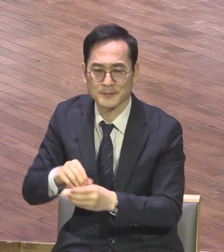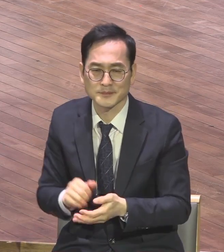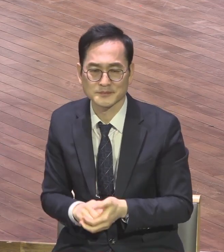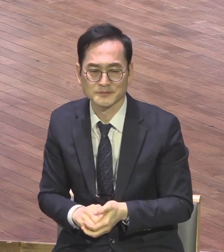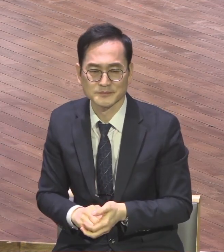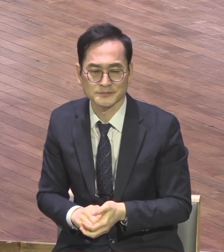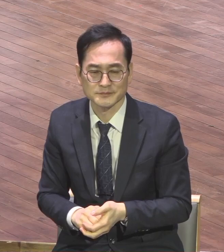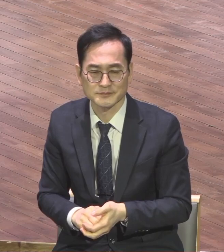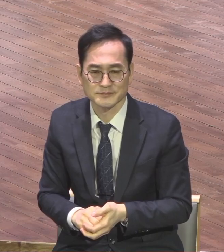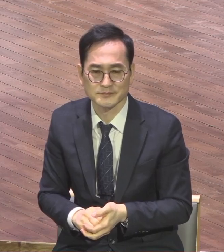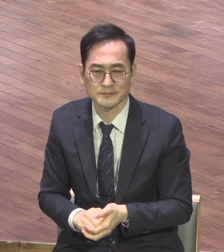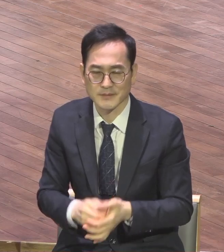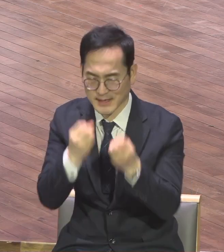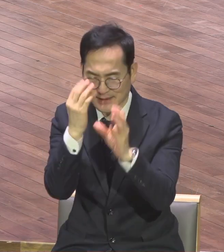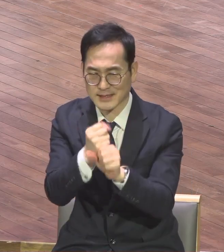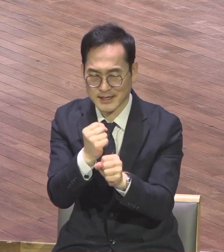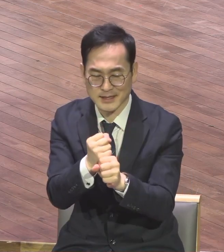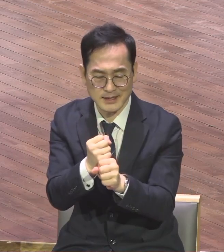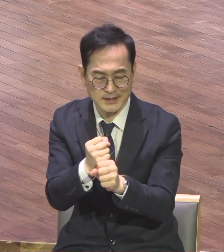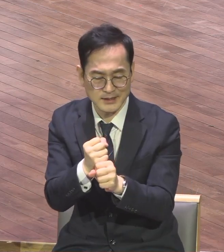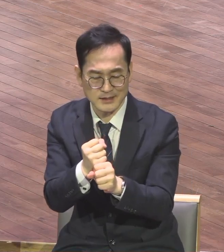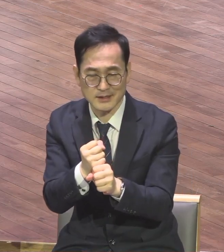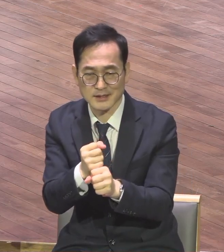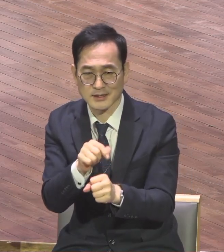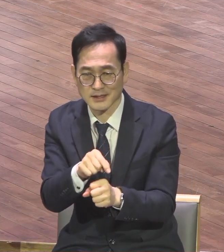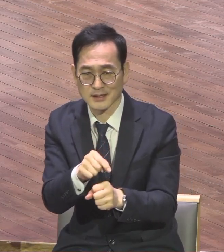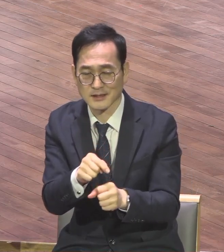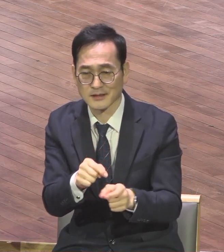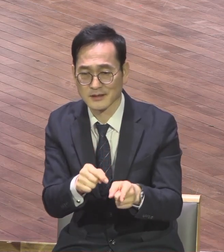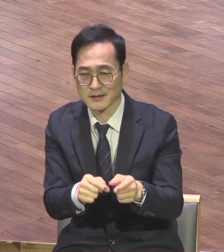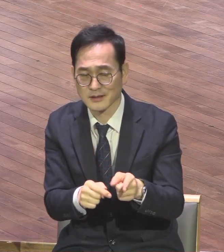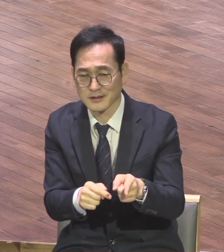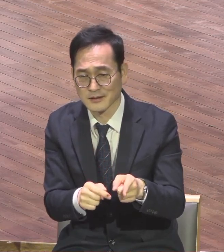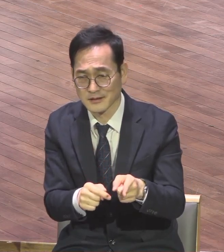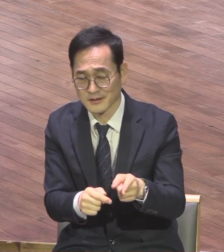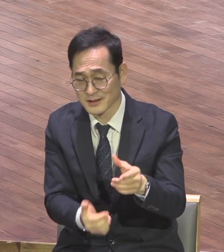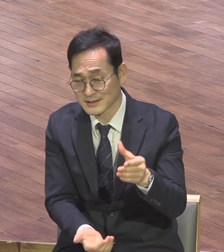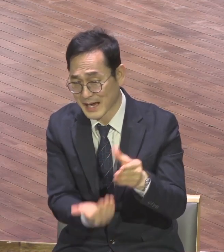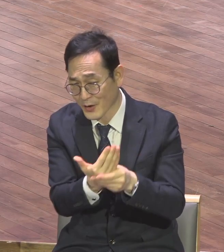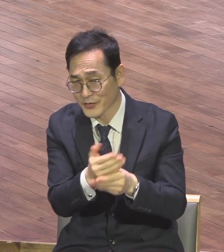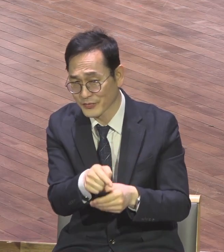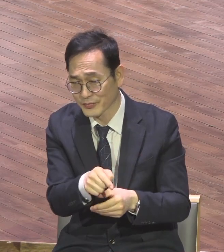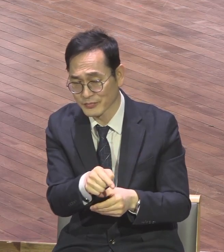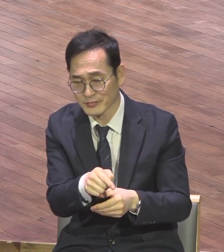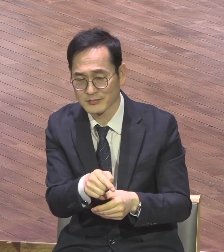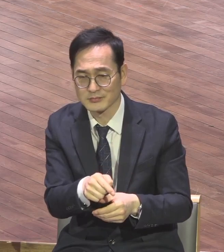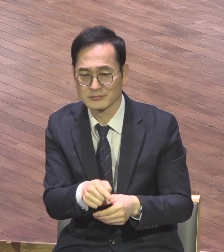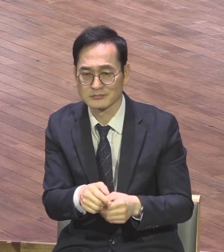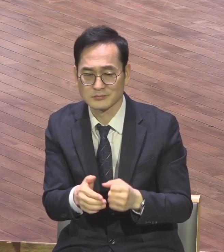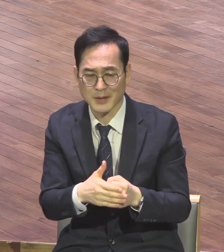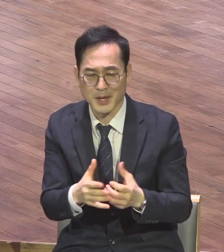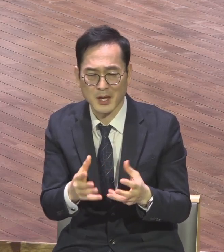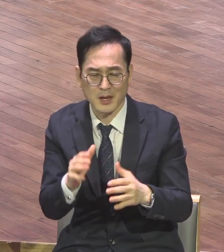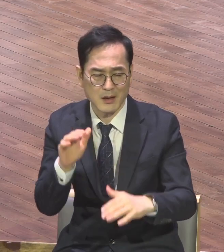3장 사건을 해가지고 전적으로 타락한 우리 다시